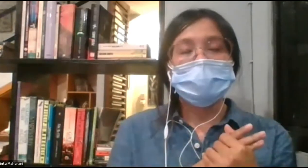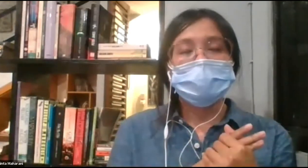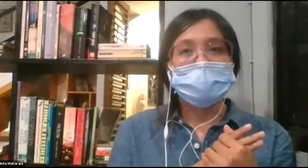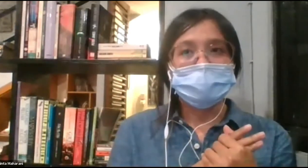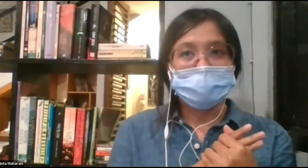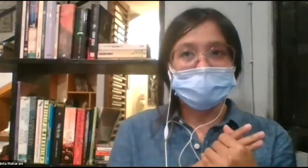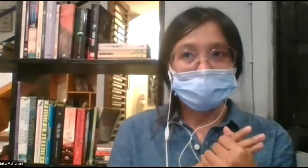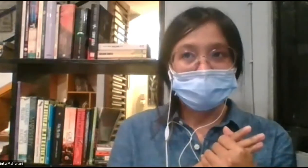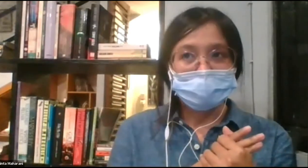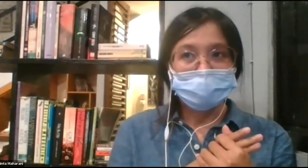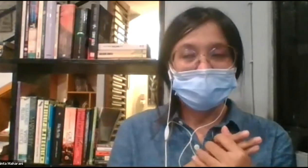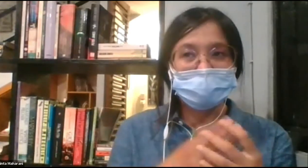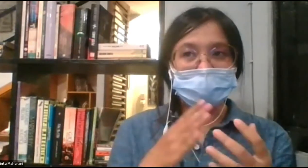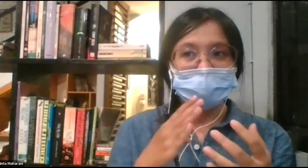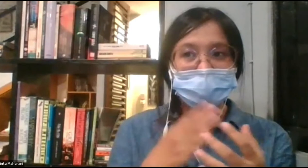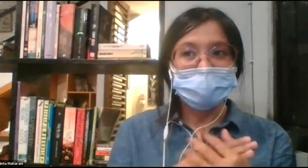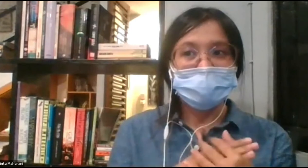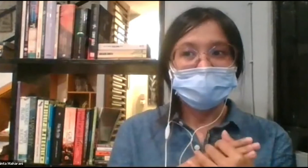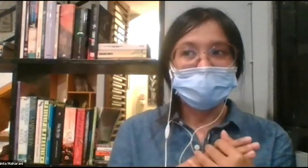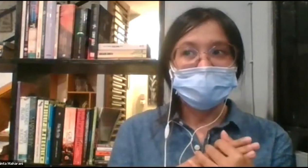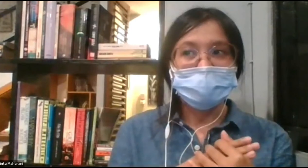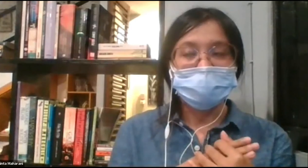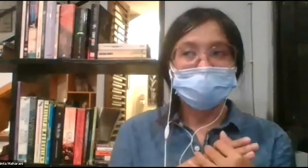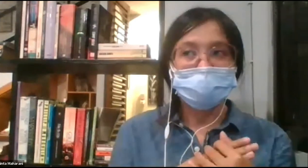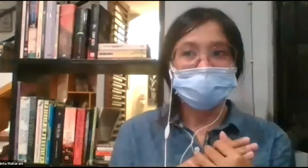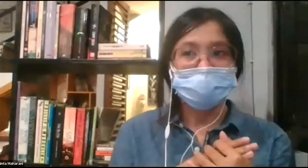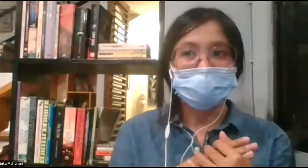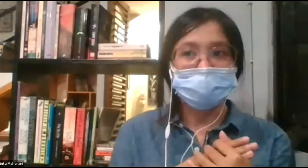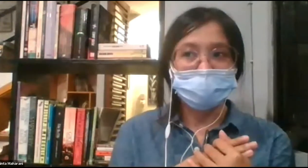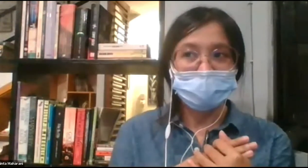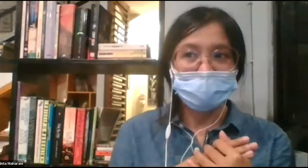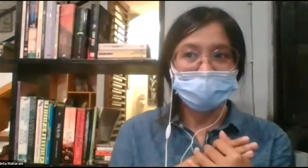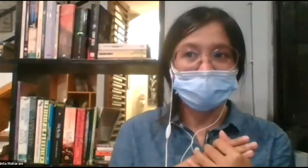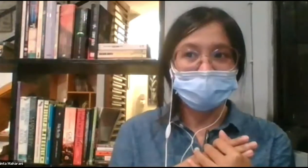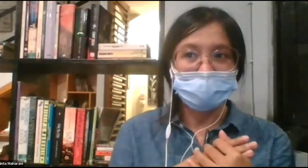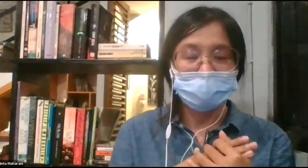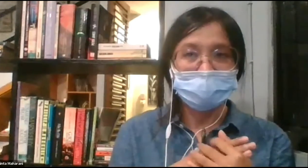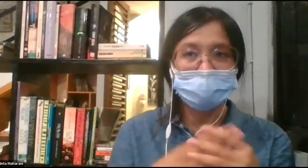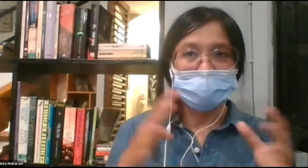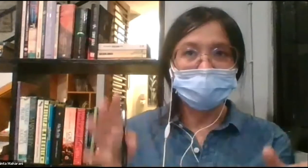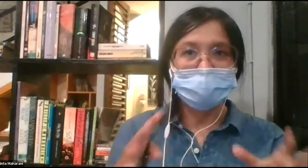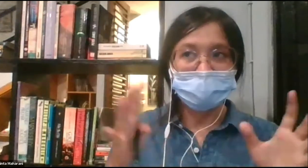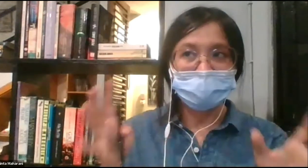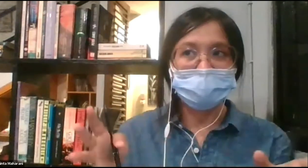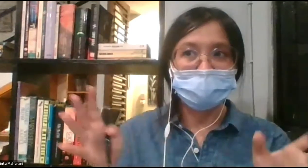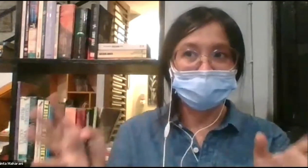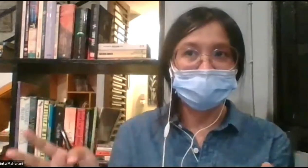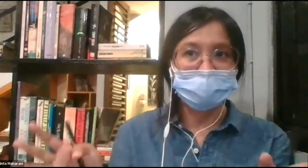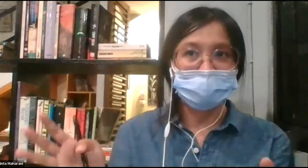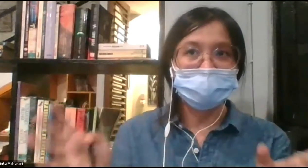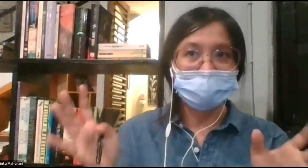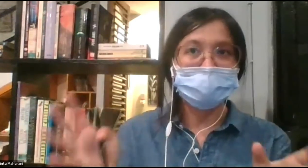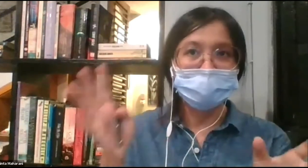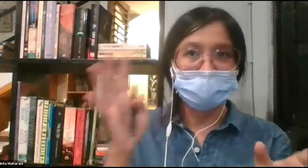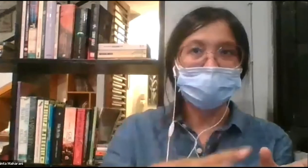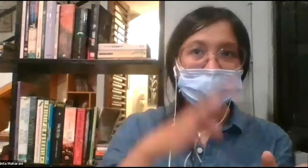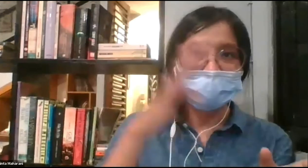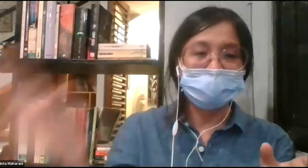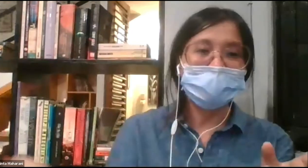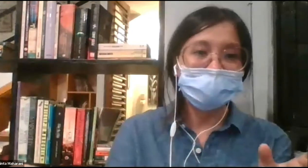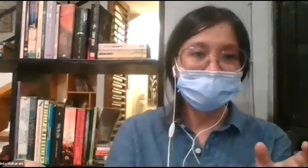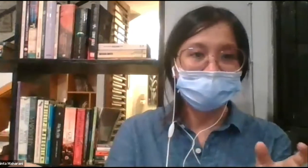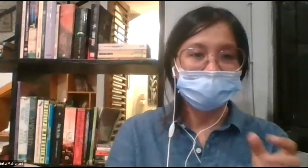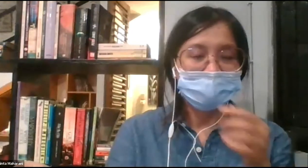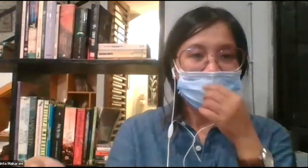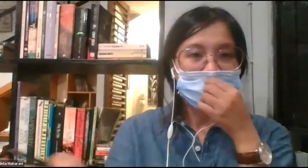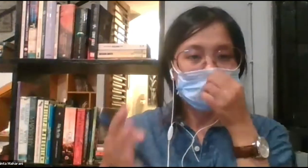ternyata masih banyak pemasungan dan ternyata di sana persoalannya adalah nggak ada sumber daya manusia yang bisa membantu